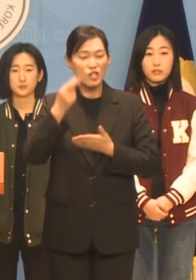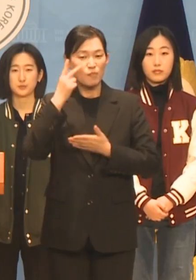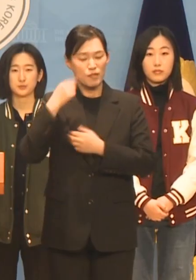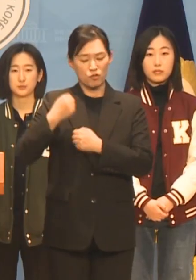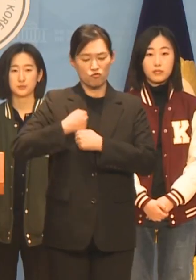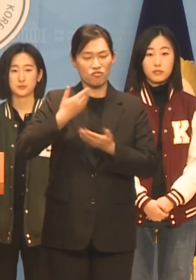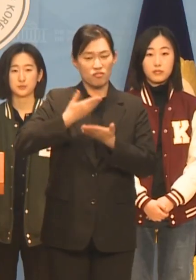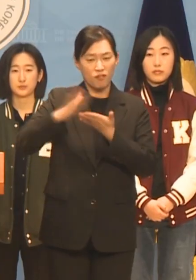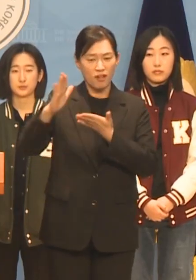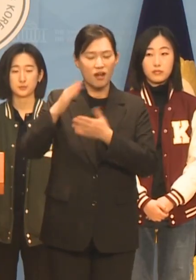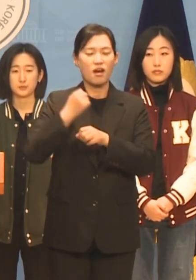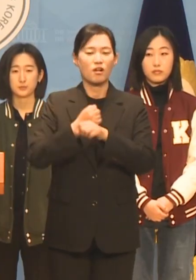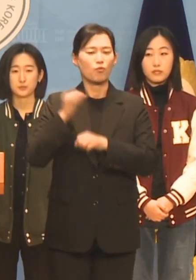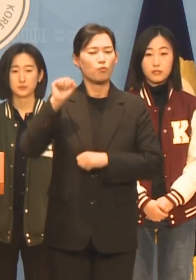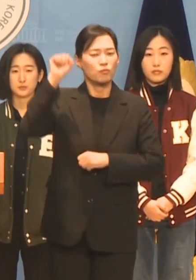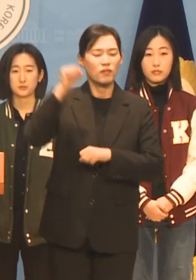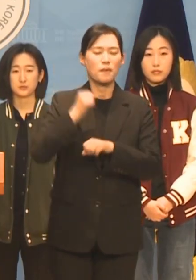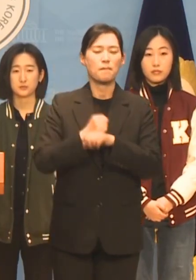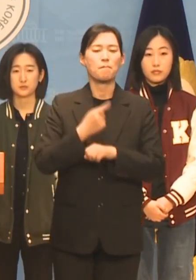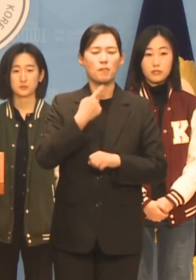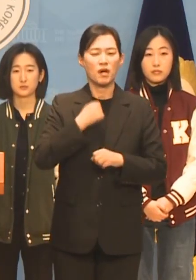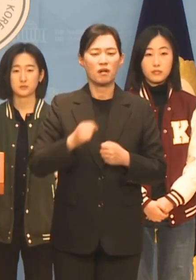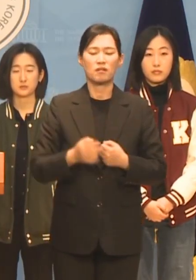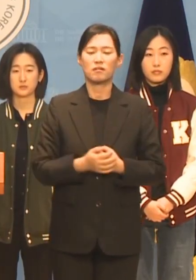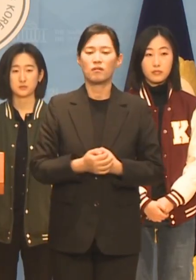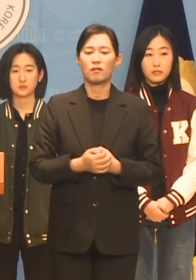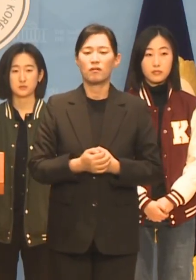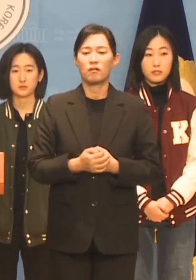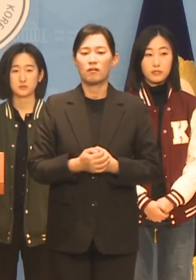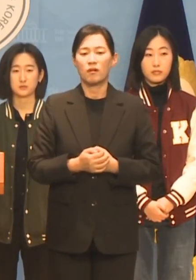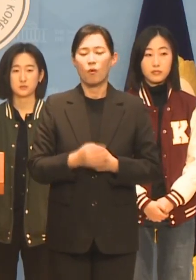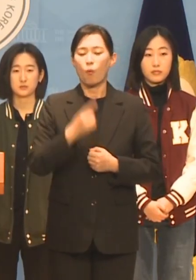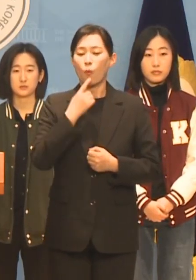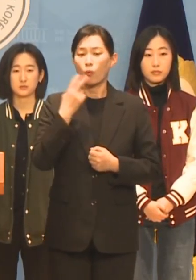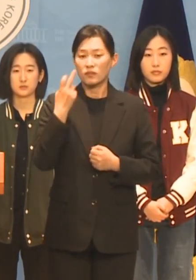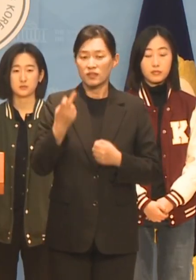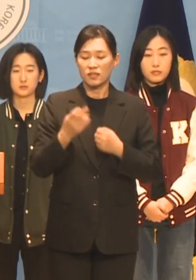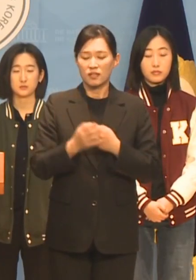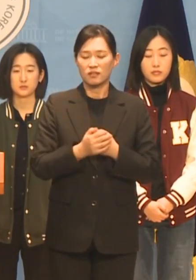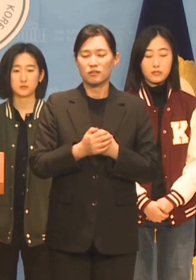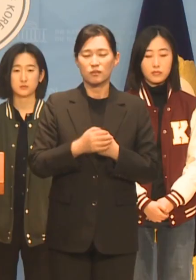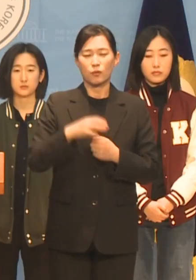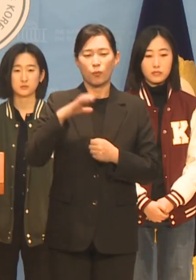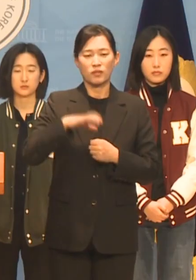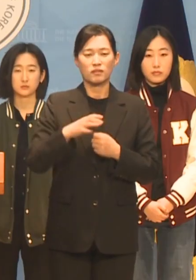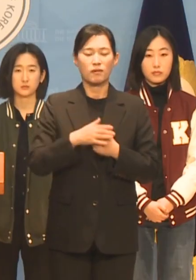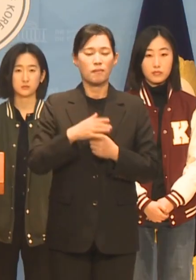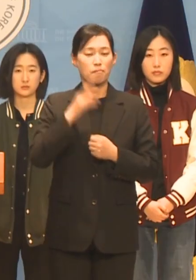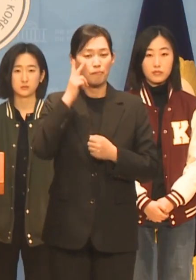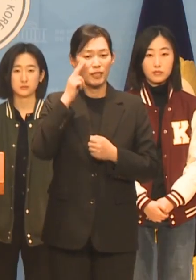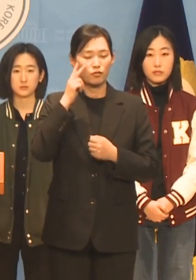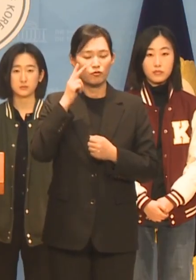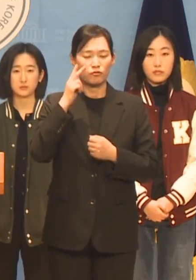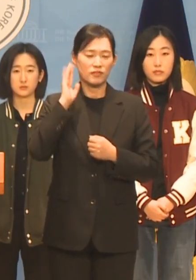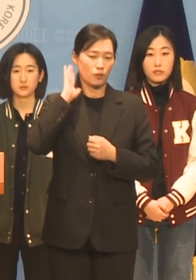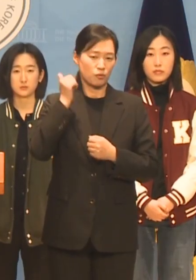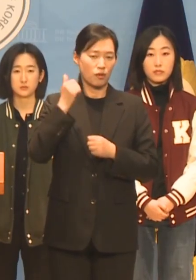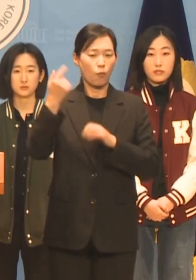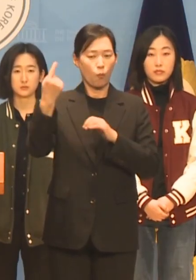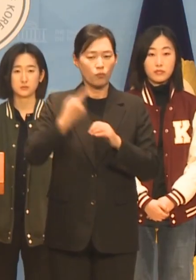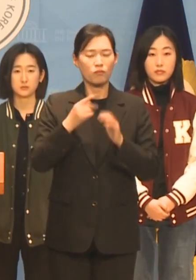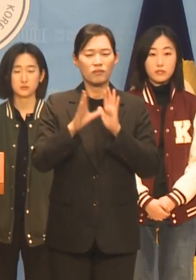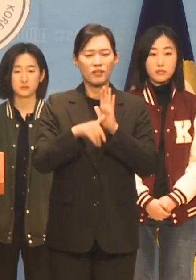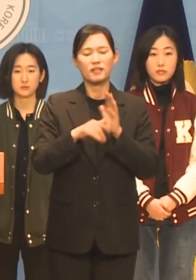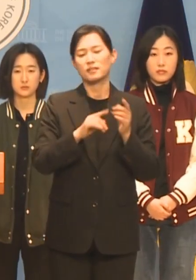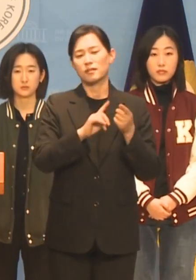시위를 벌였습니다. 2022년 5월 20일에는 오산 공군기지 앞에서 바이든 방안을 반대하는 시위를 진행했습니다.